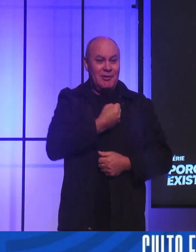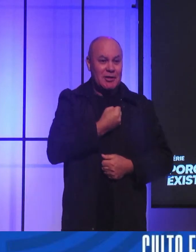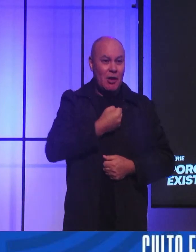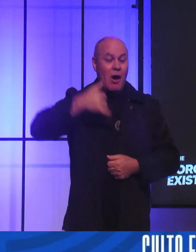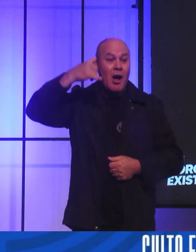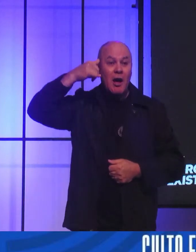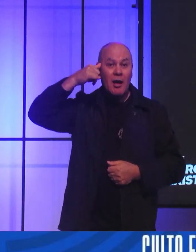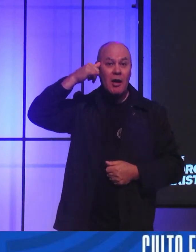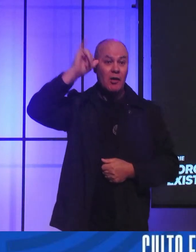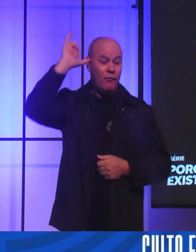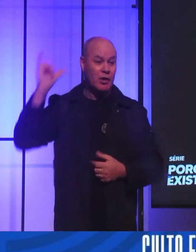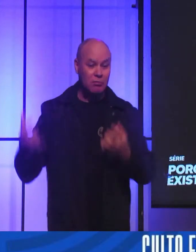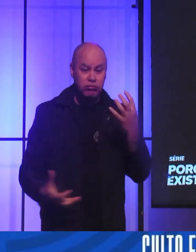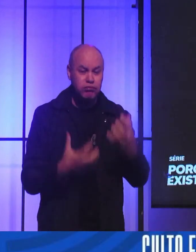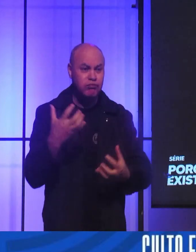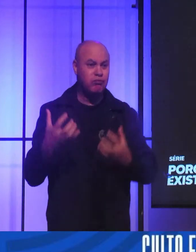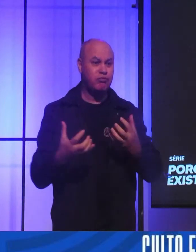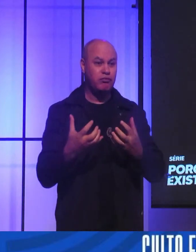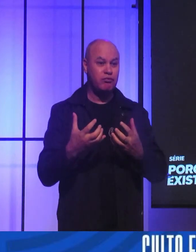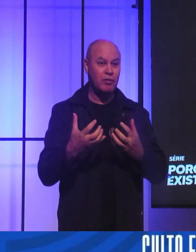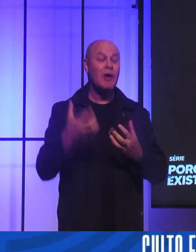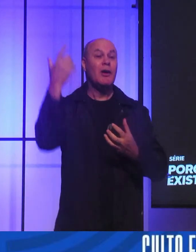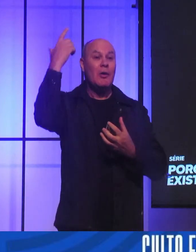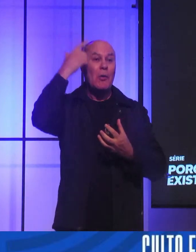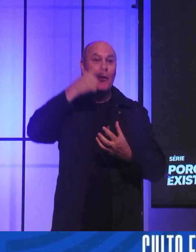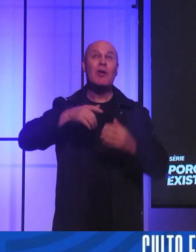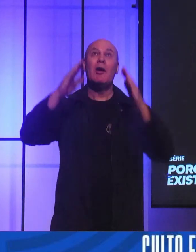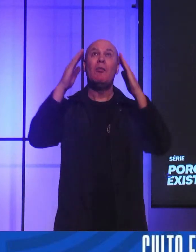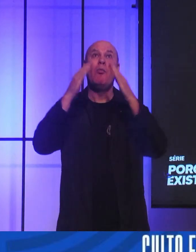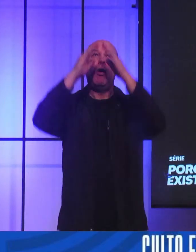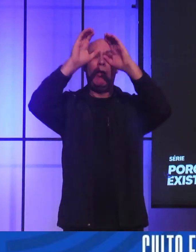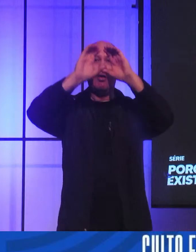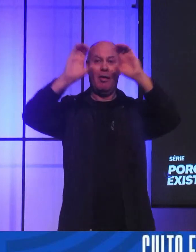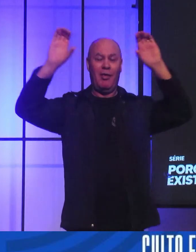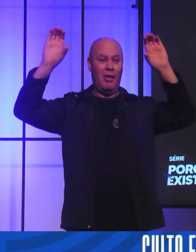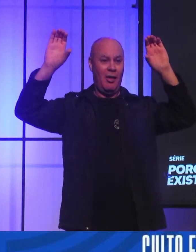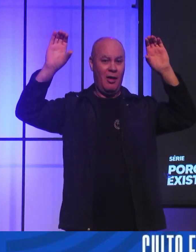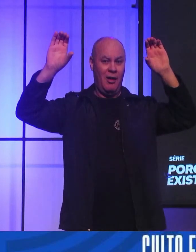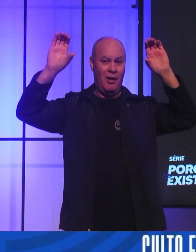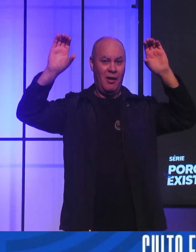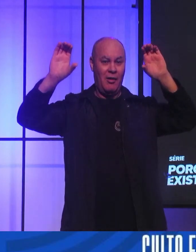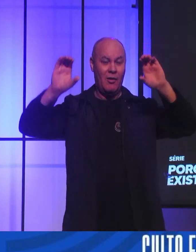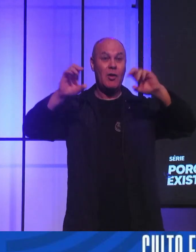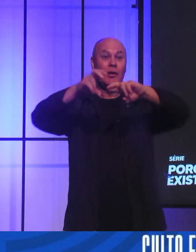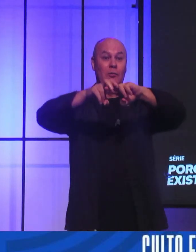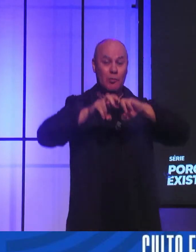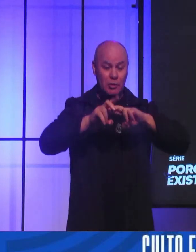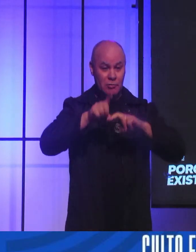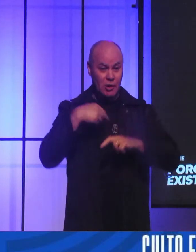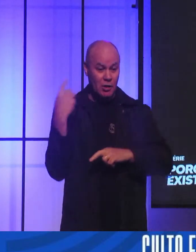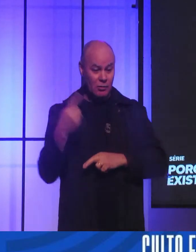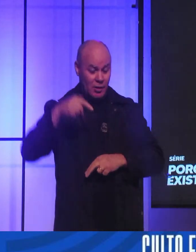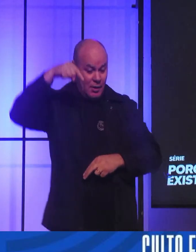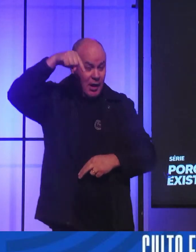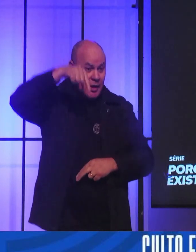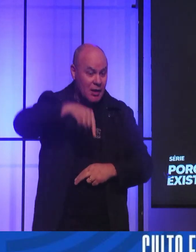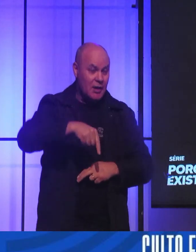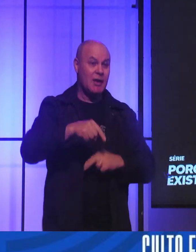isso, nós existimos como igreja. Por isso nós estamos aqui desde